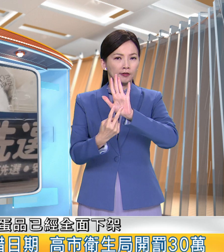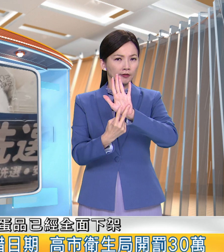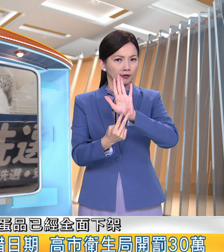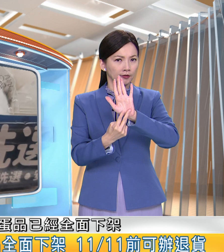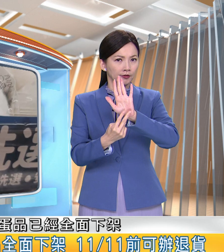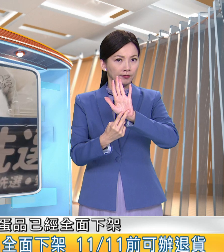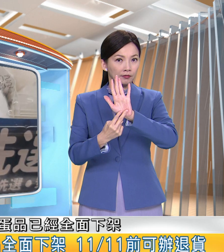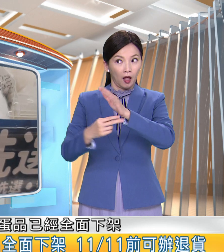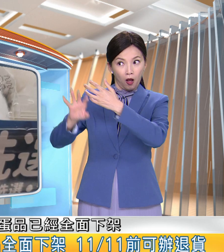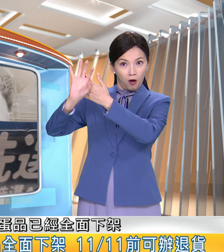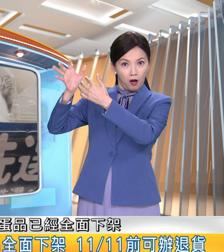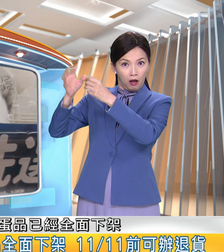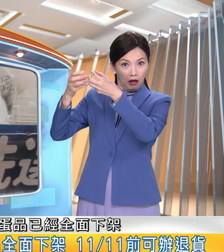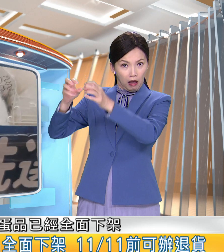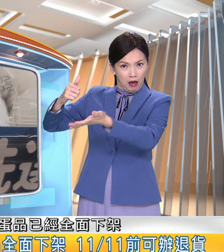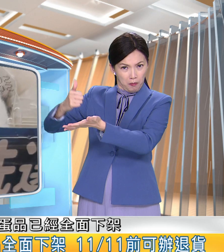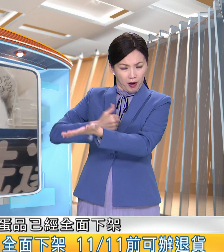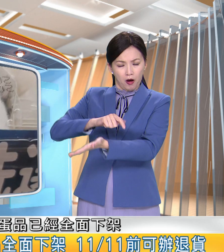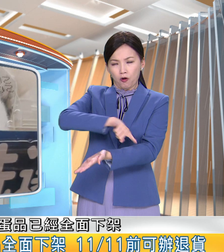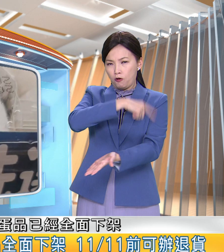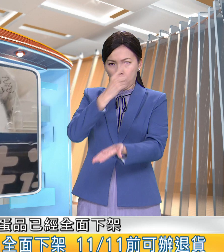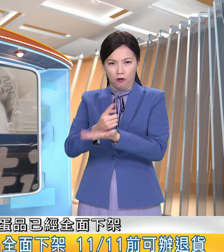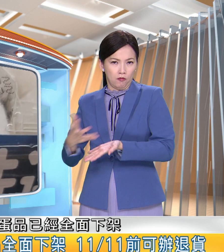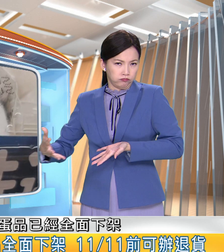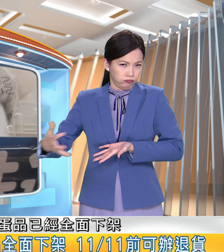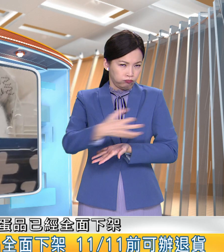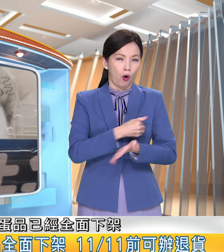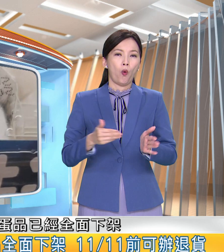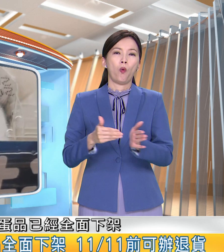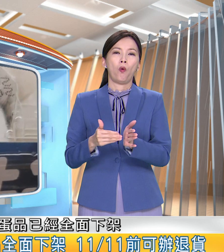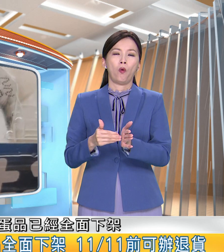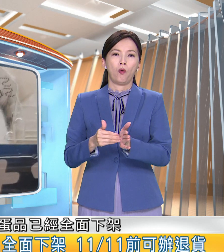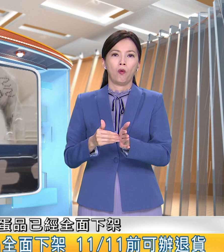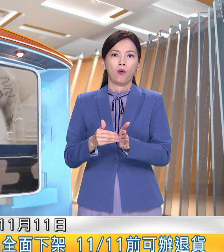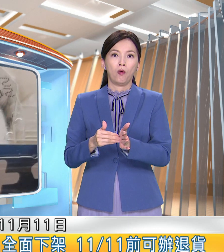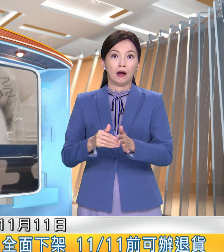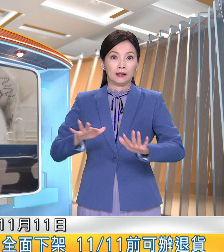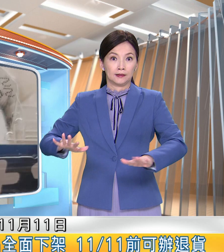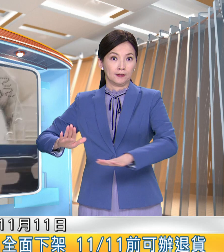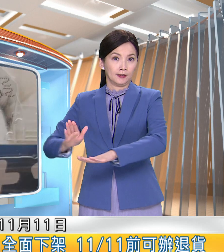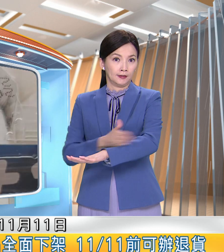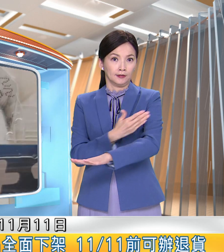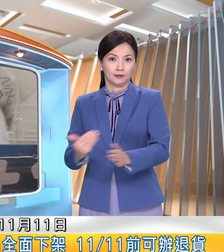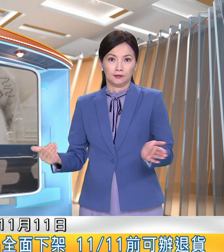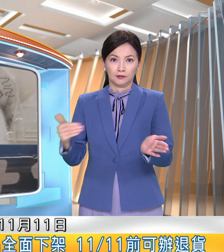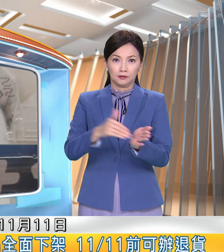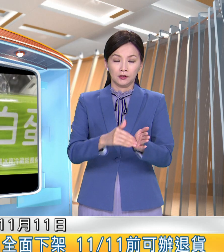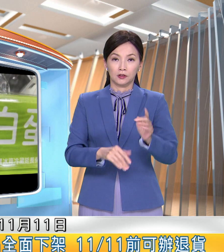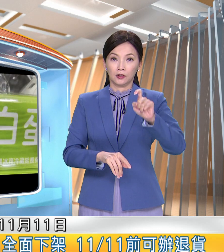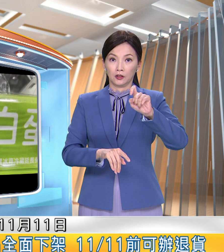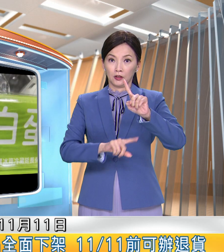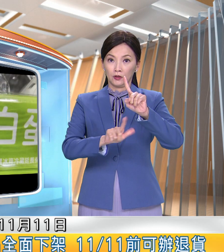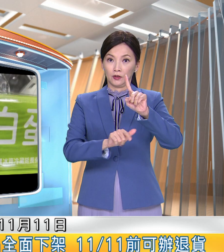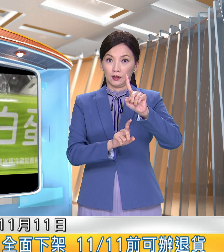进口的蛋品已经全面下架，即日起一直到11月11号